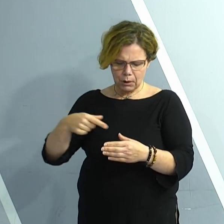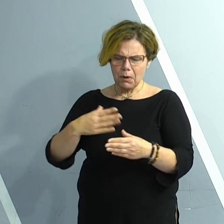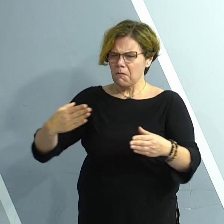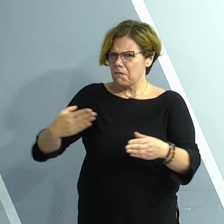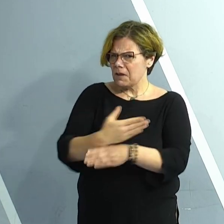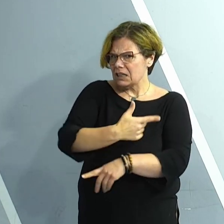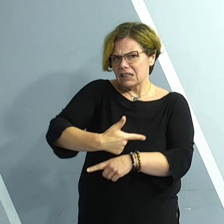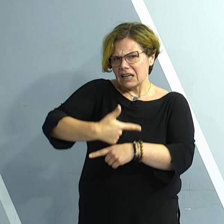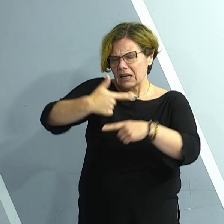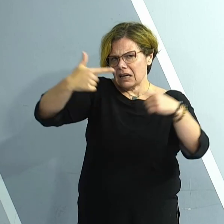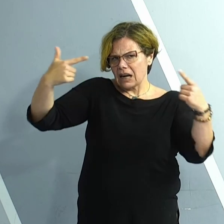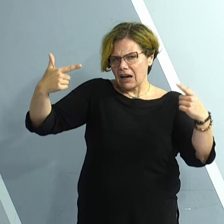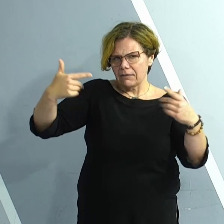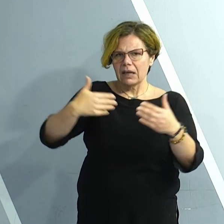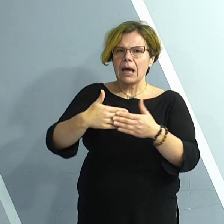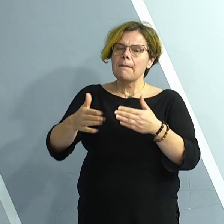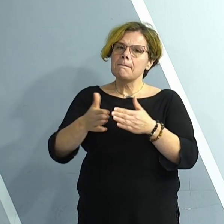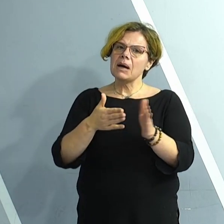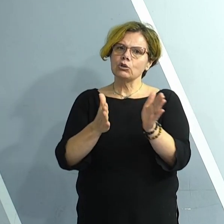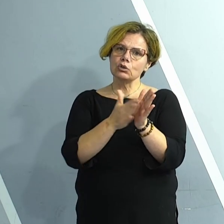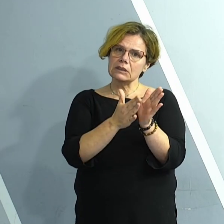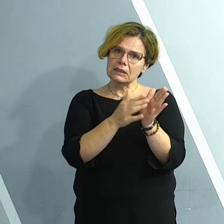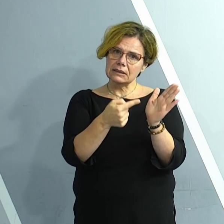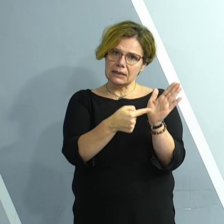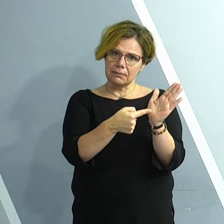vistose ferite all'arto sinistro.